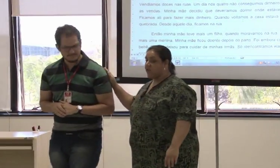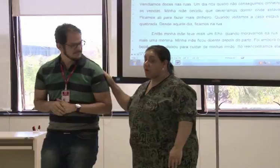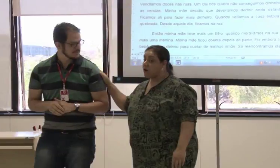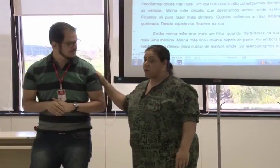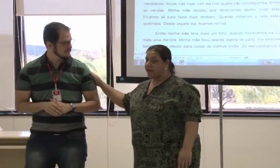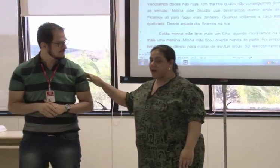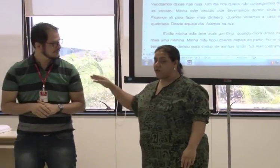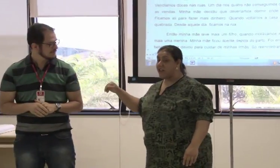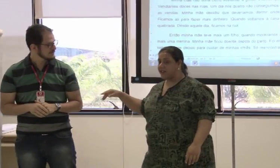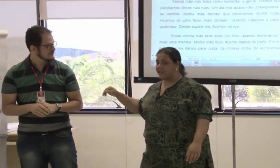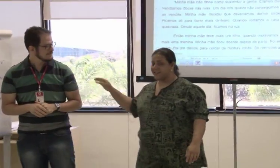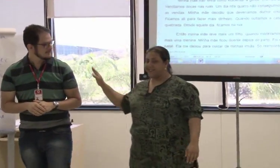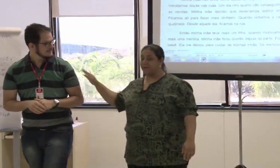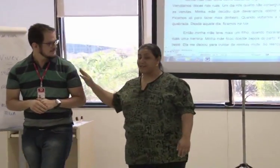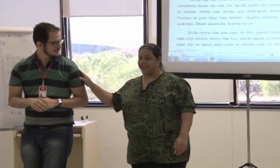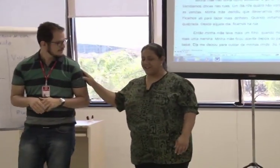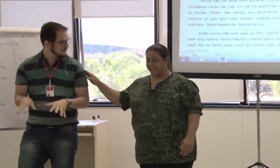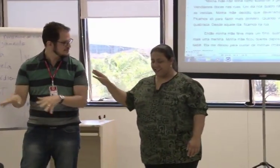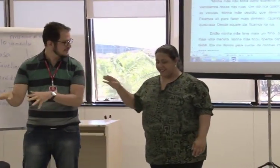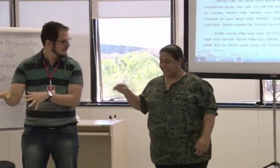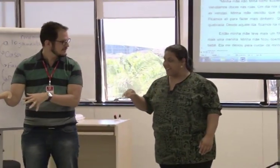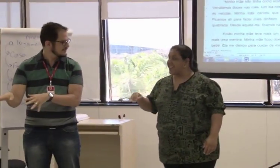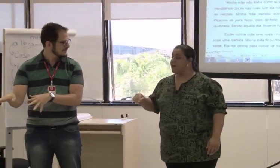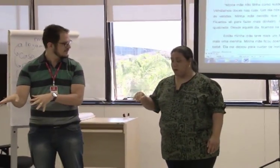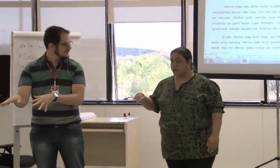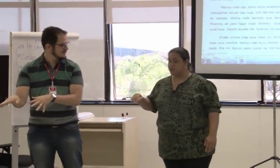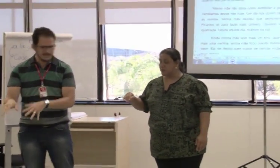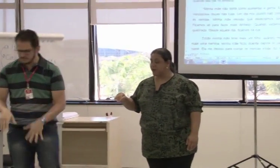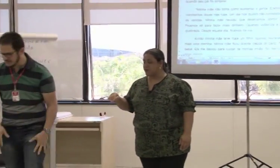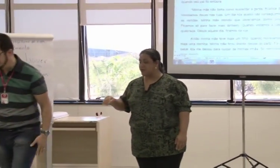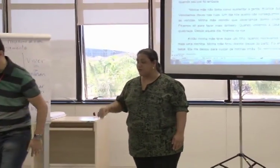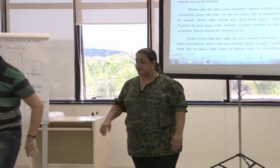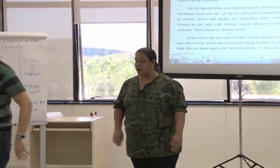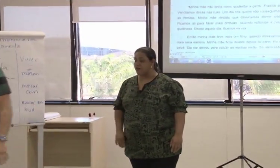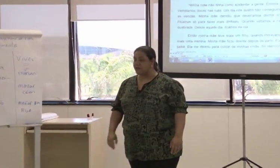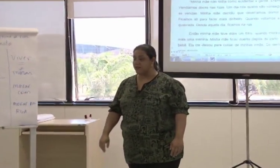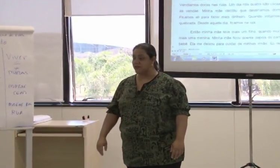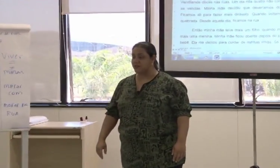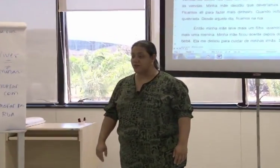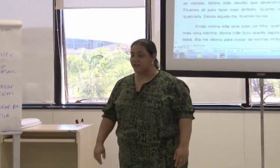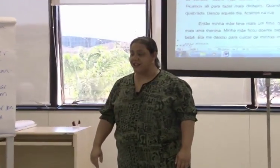Vamos agora pegar o dele e botar agora aqui. Ó. Pode? Porque eu vou voltar com você com a segunda unidade.